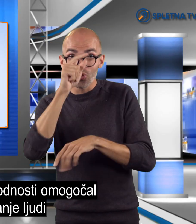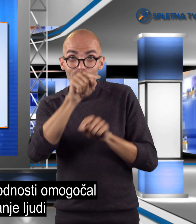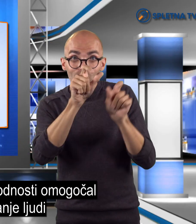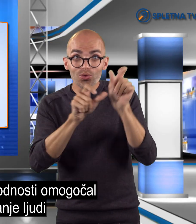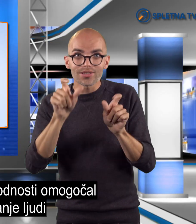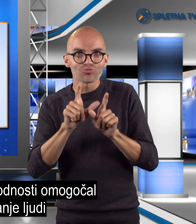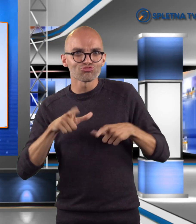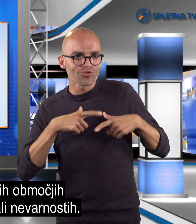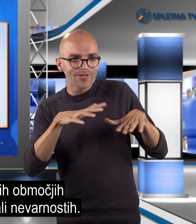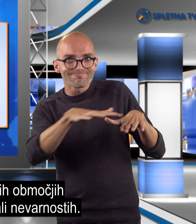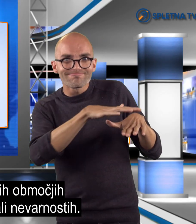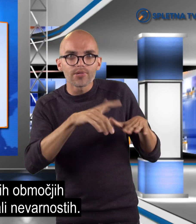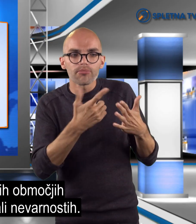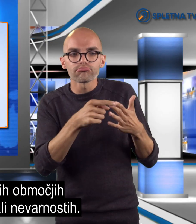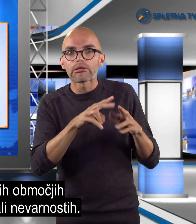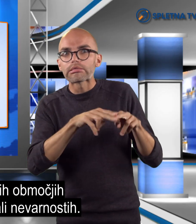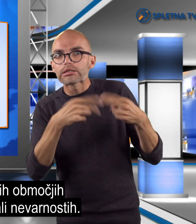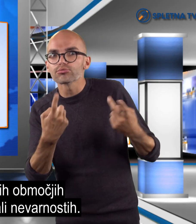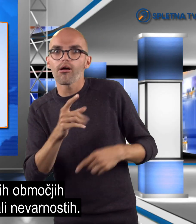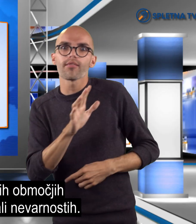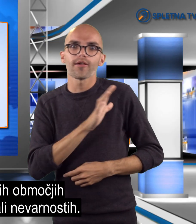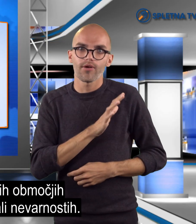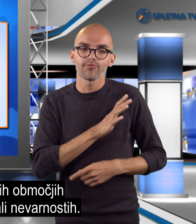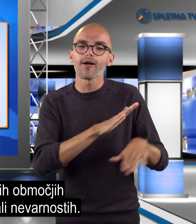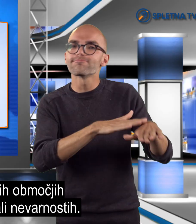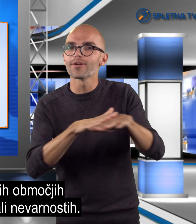na določenih območjih ob nesrečah ali nevarnostih.